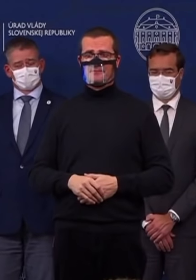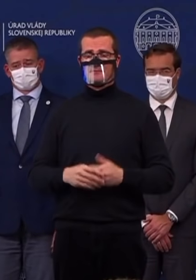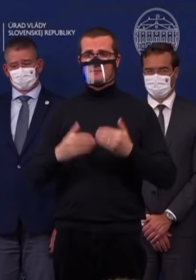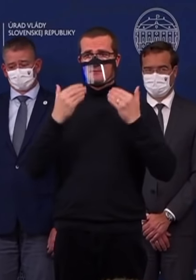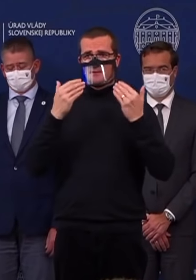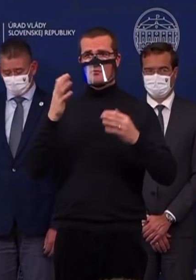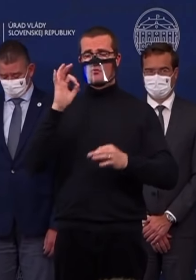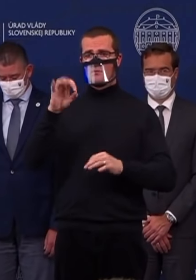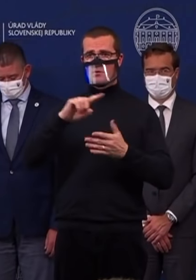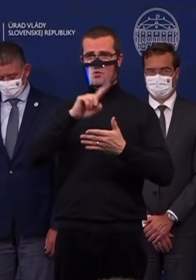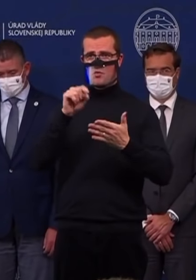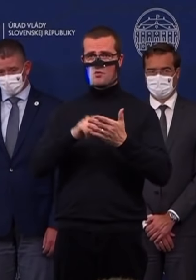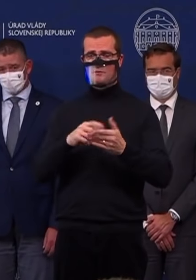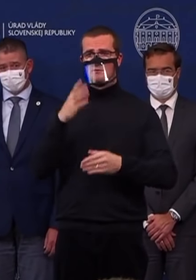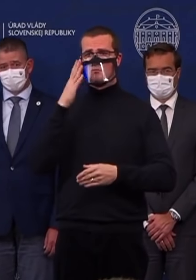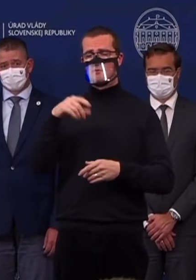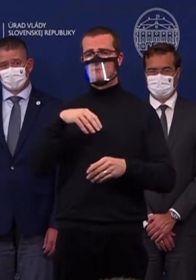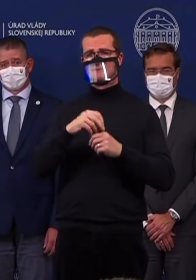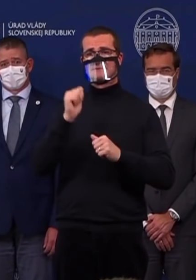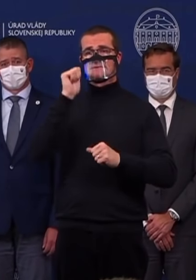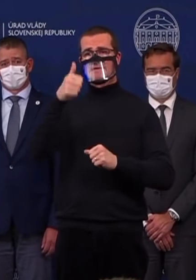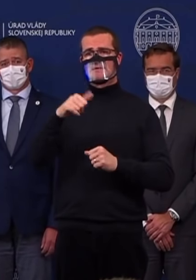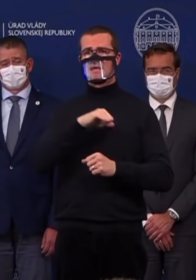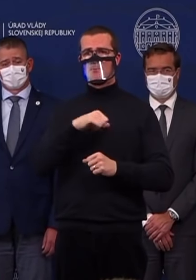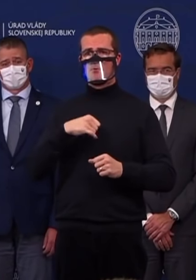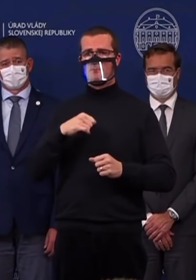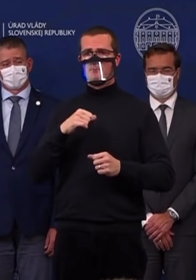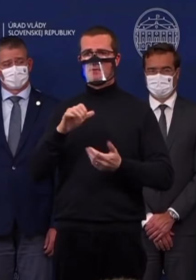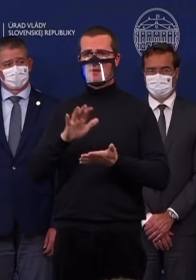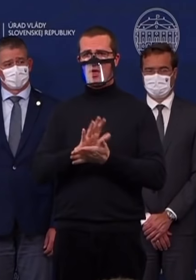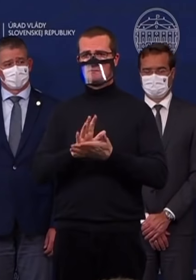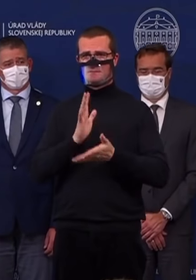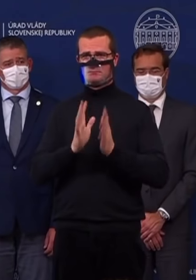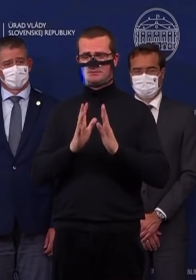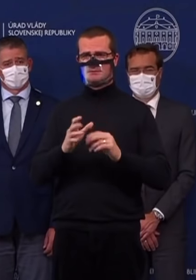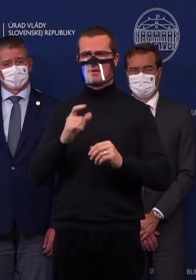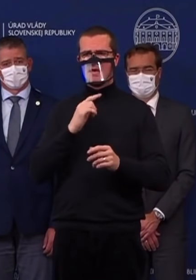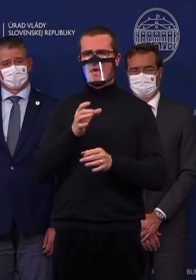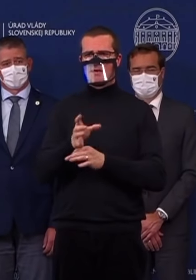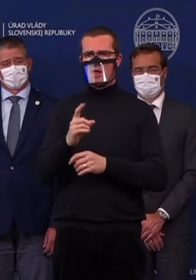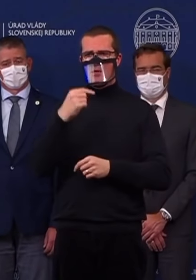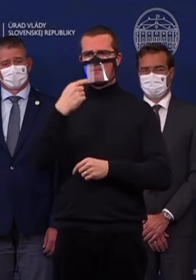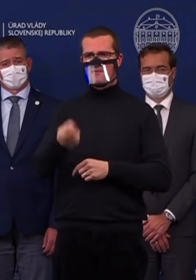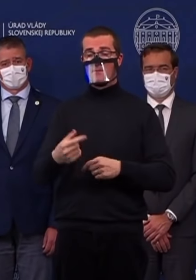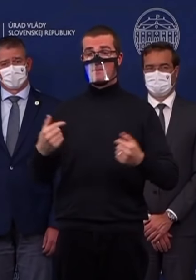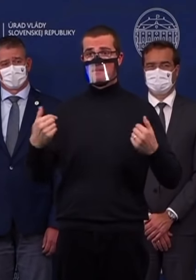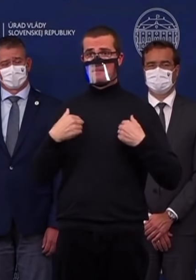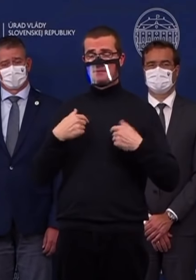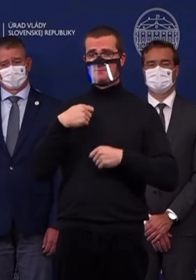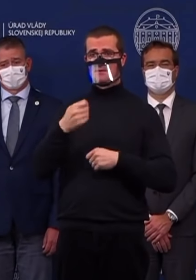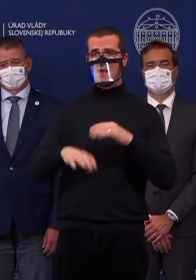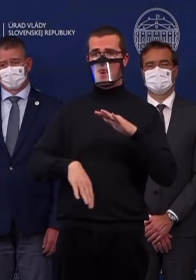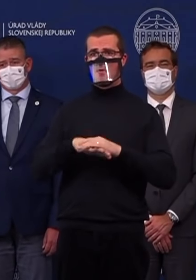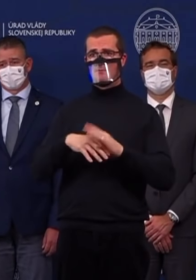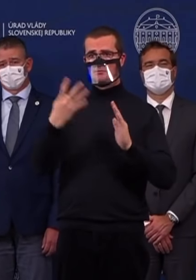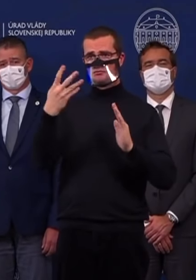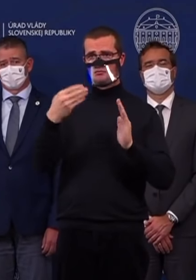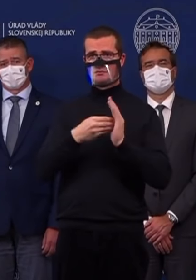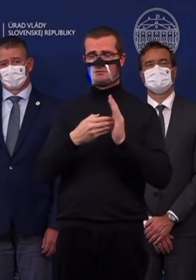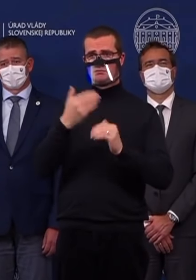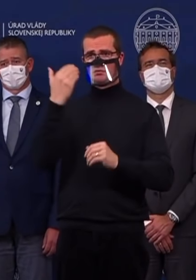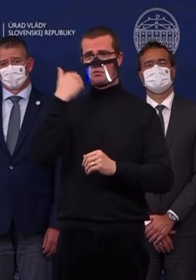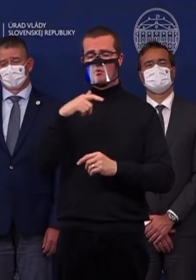Ďakujem pekne, dobrá otázka. Ja budem mať inak k tomu asi zajtra samostatnú tlačovú konferenciu, ale zodpoviem veľmi v rýchlosti. My sme dali limit 4000